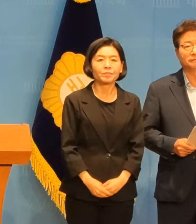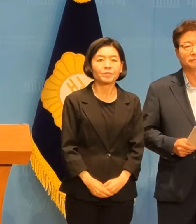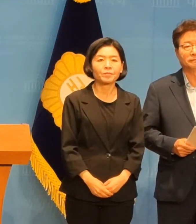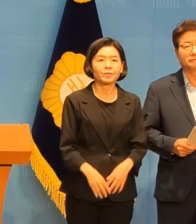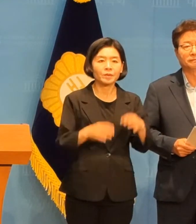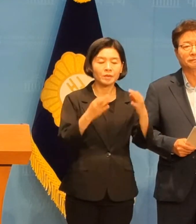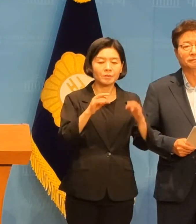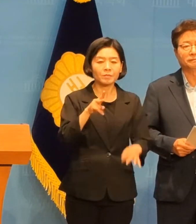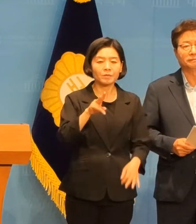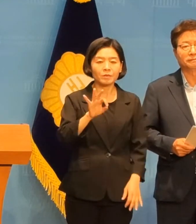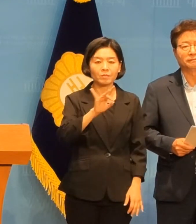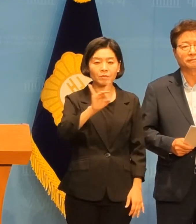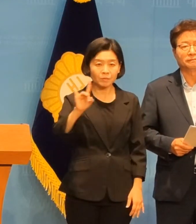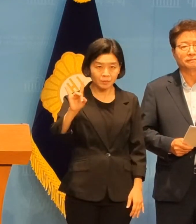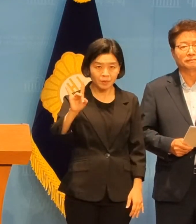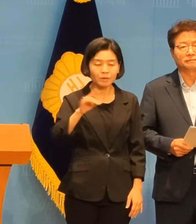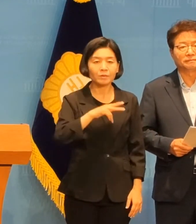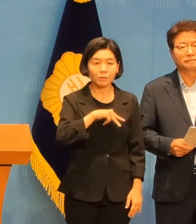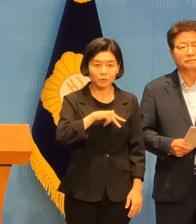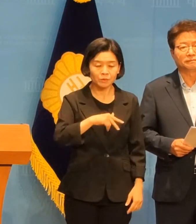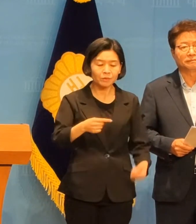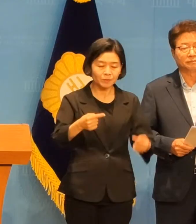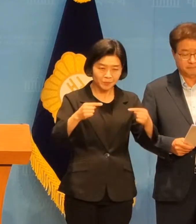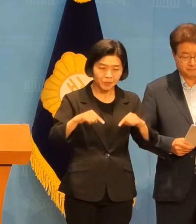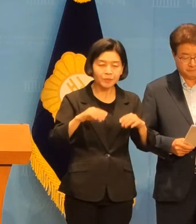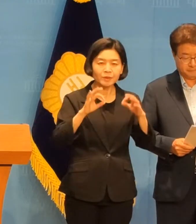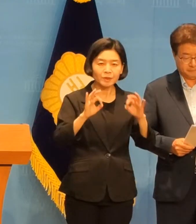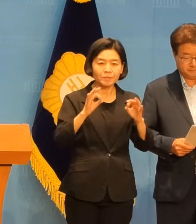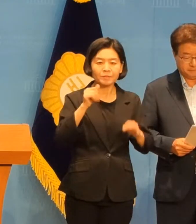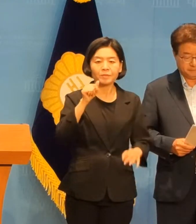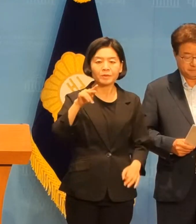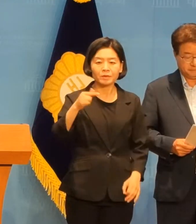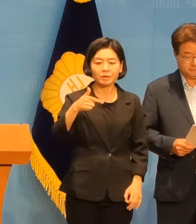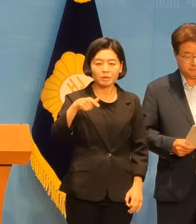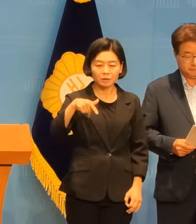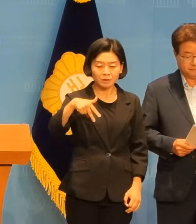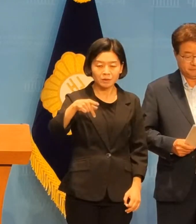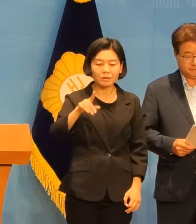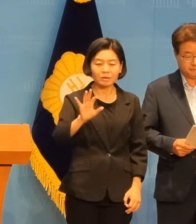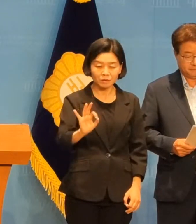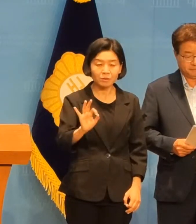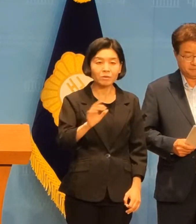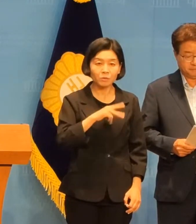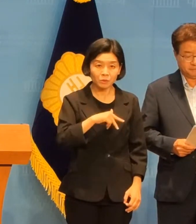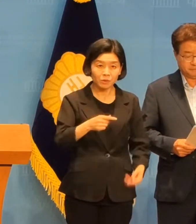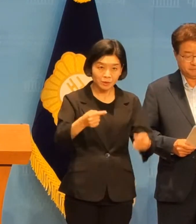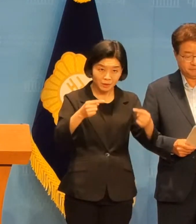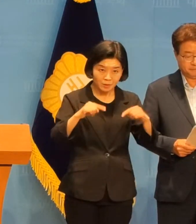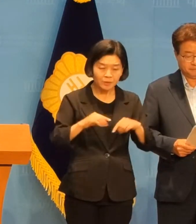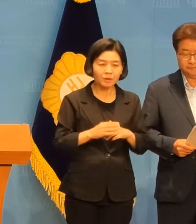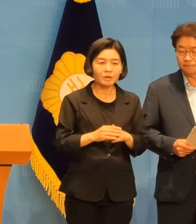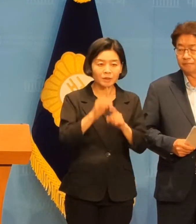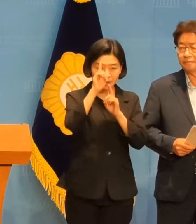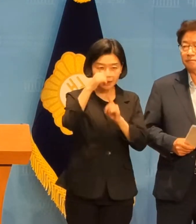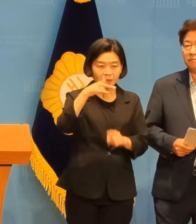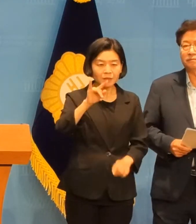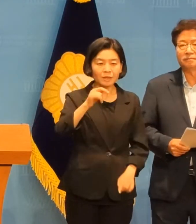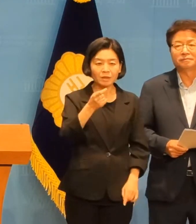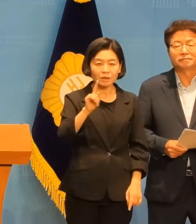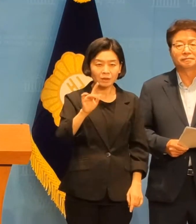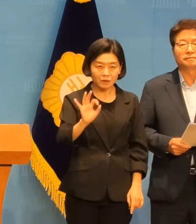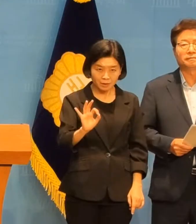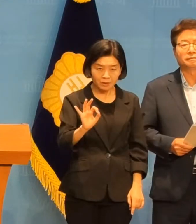김영배 의원님 모셨습니다. 김현정 의원님 모셨습니다. 이재강 의원님